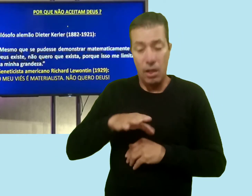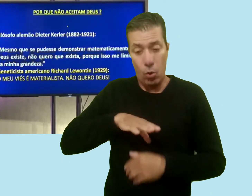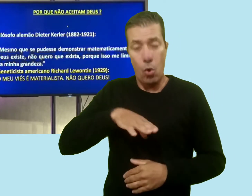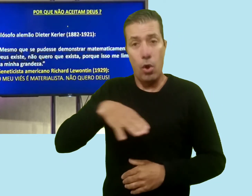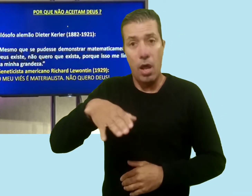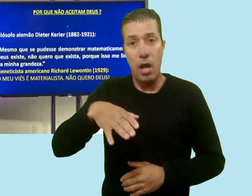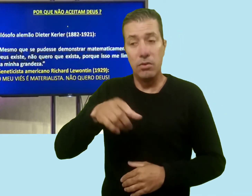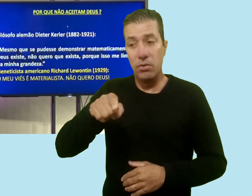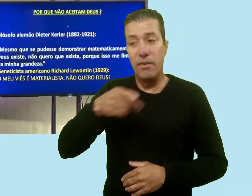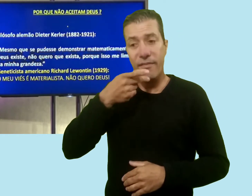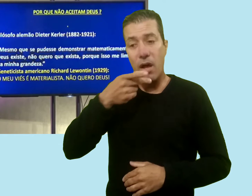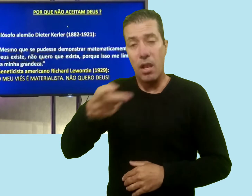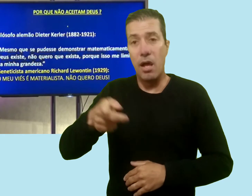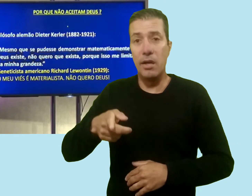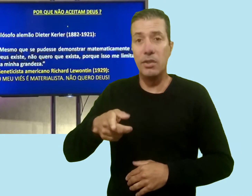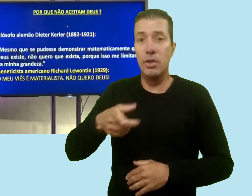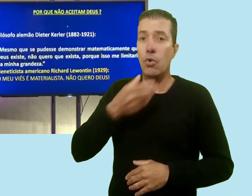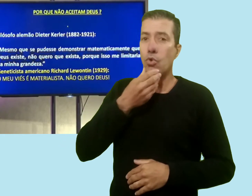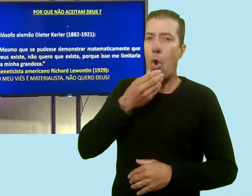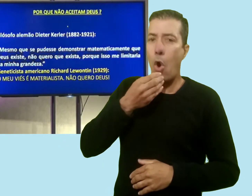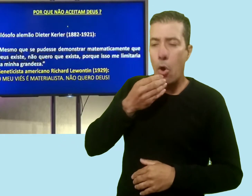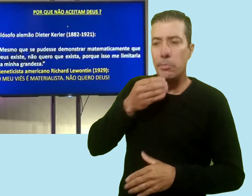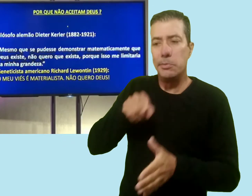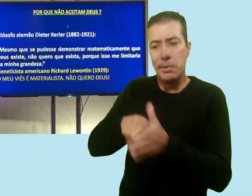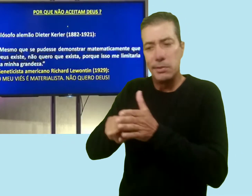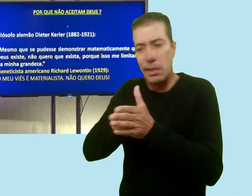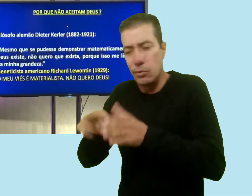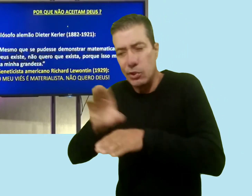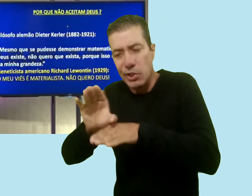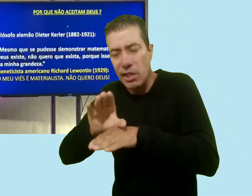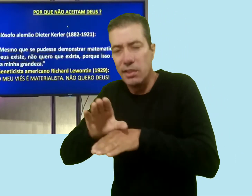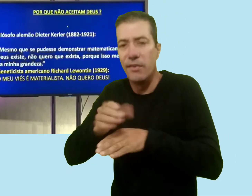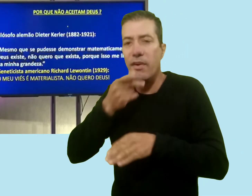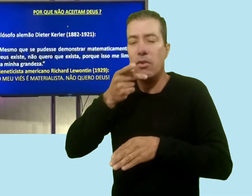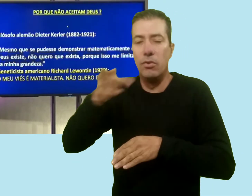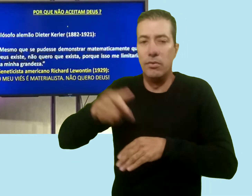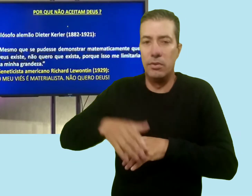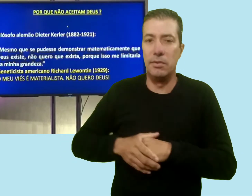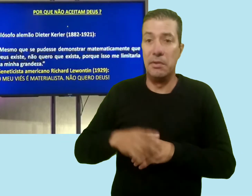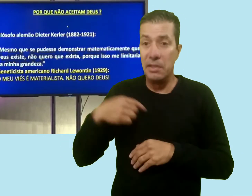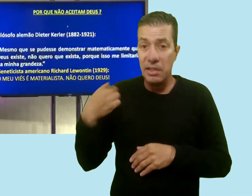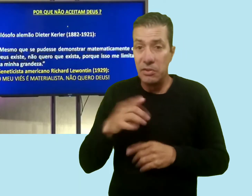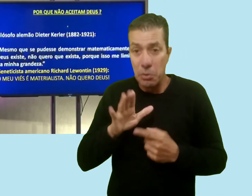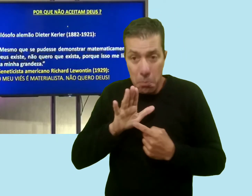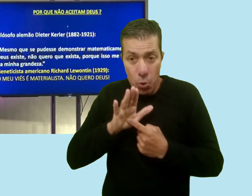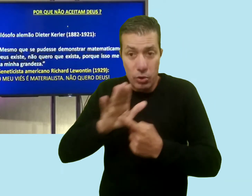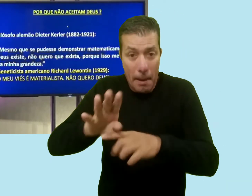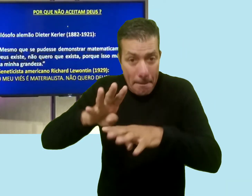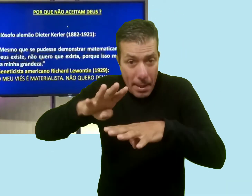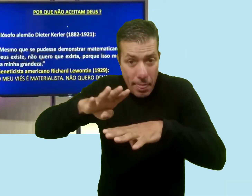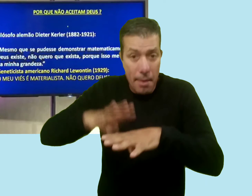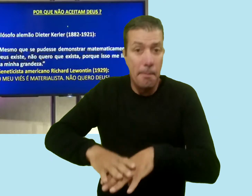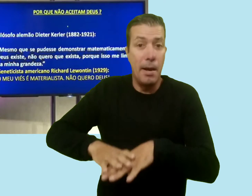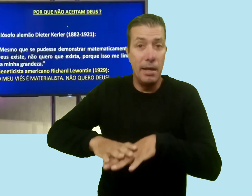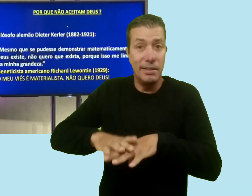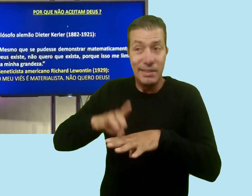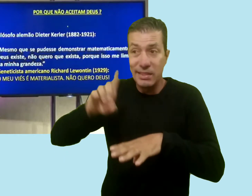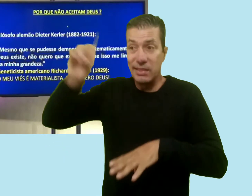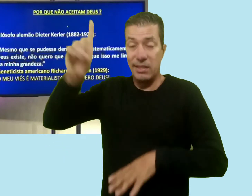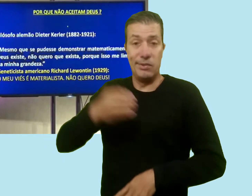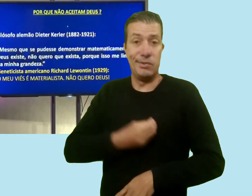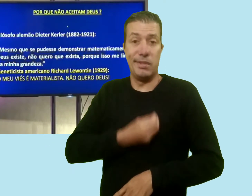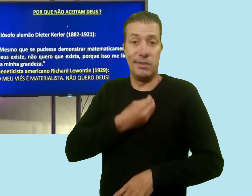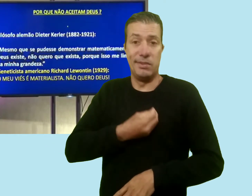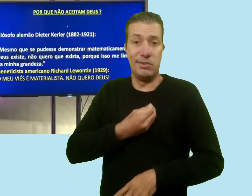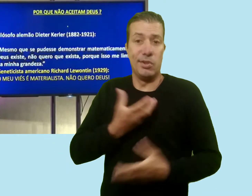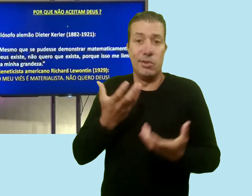disse, ele teve coragem de dizer o que os cientistas pensam e muitos não dizem, né? Mesmo que se pudesse demonstrar